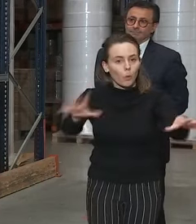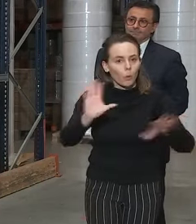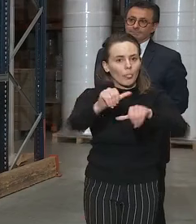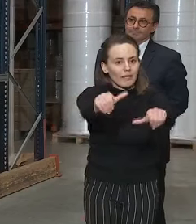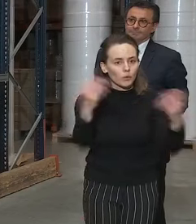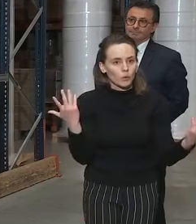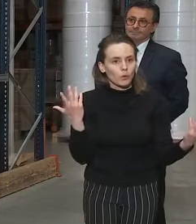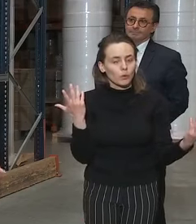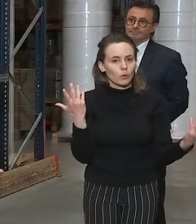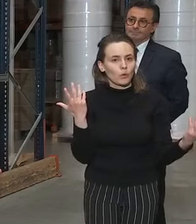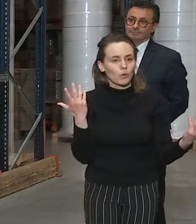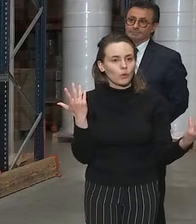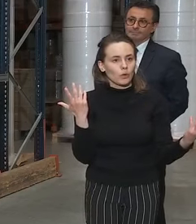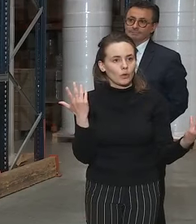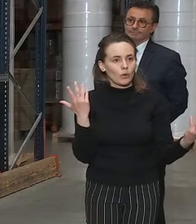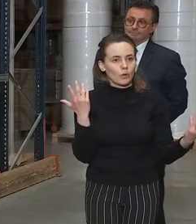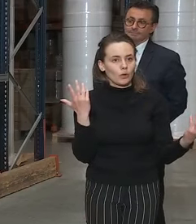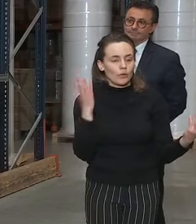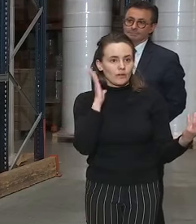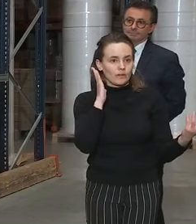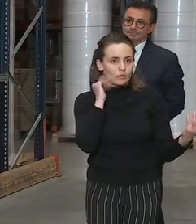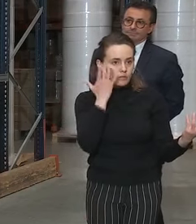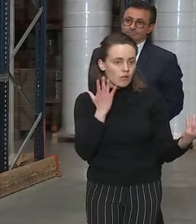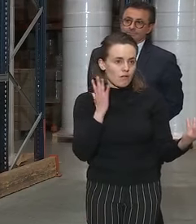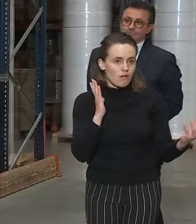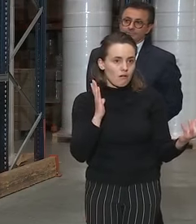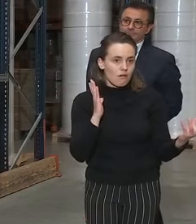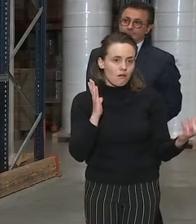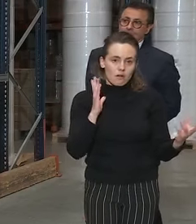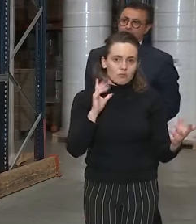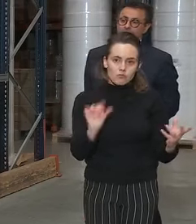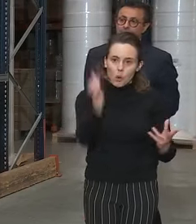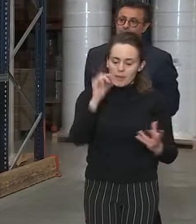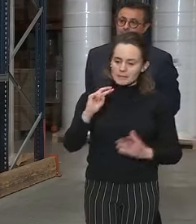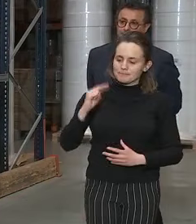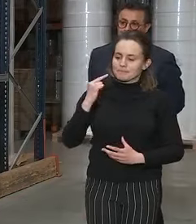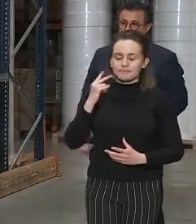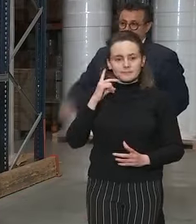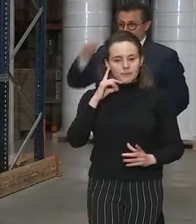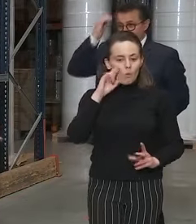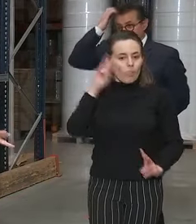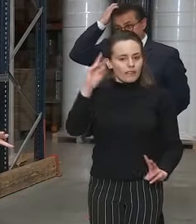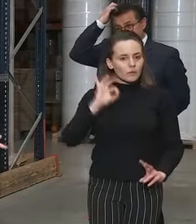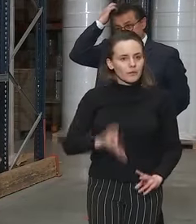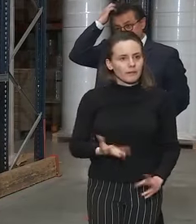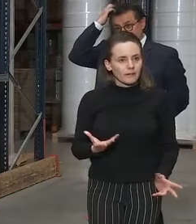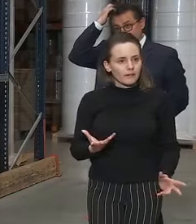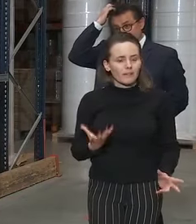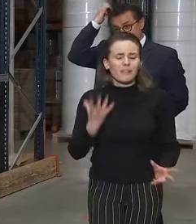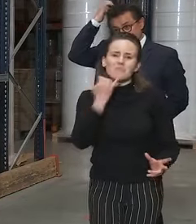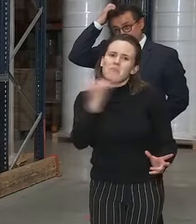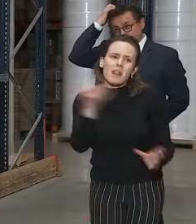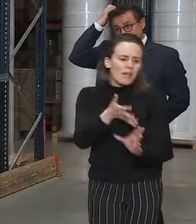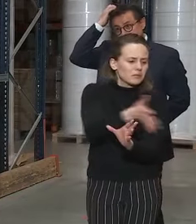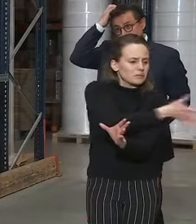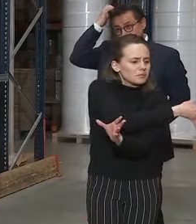ce que je m'applique à moi-même, ceux qui commentent. Donc l'humilité est de mise, et ne revoyons pas les semaines passées à l'aune